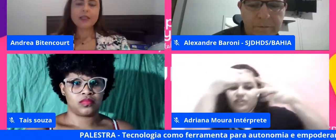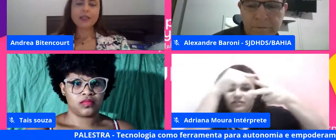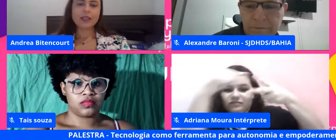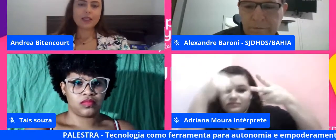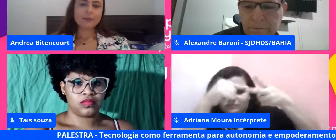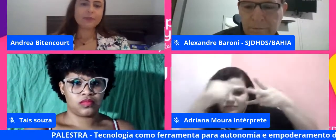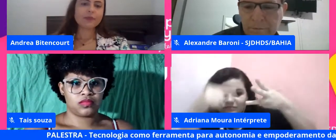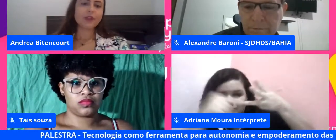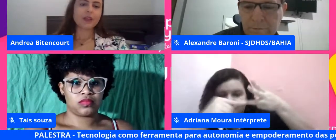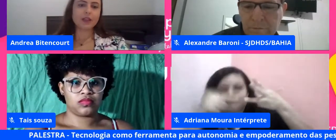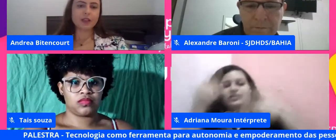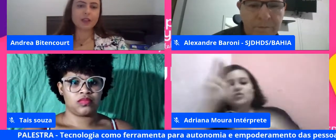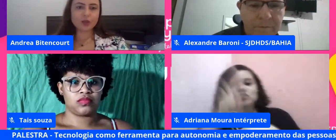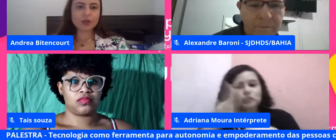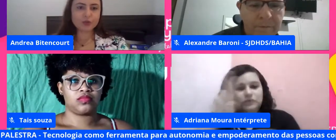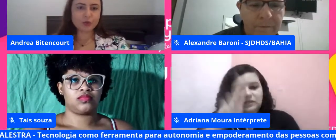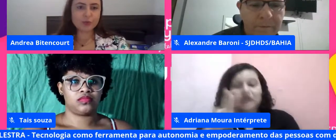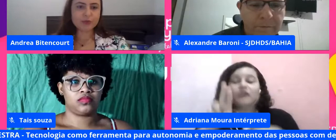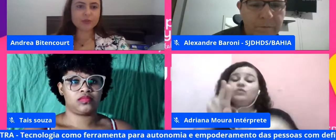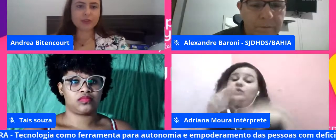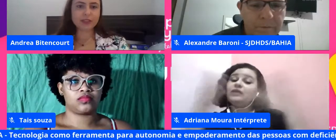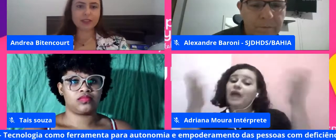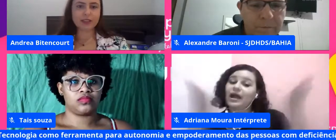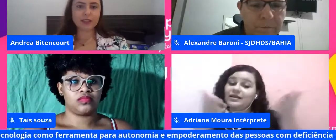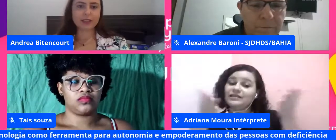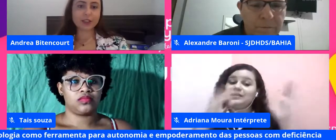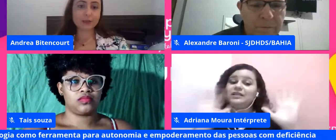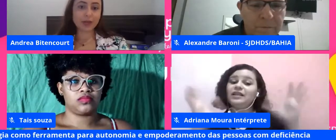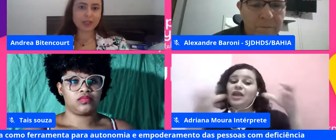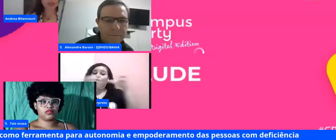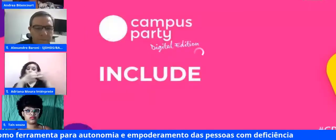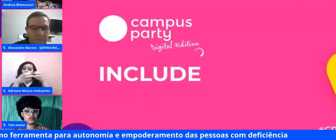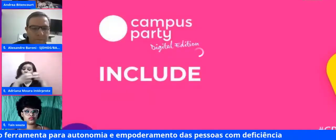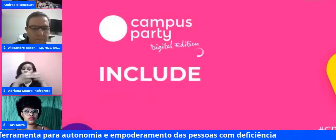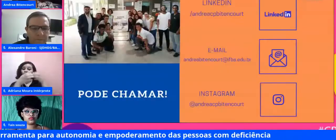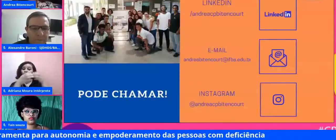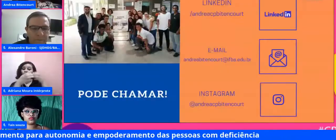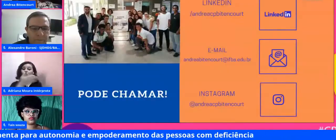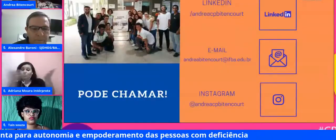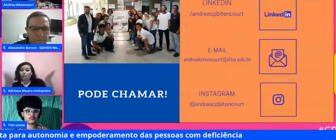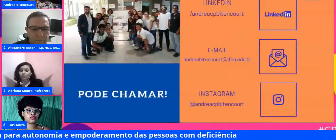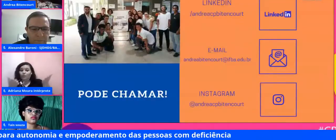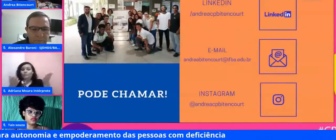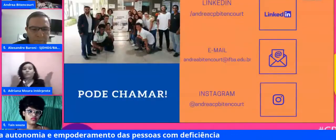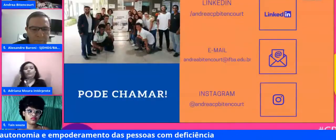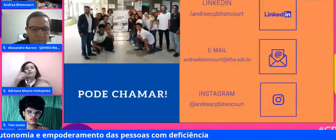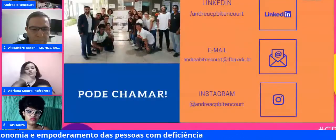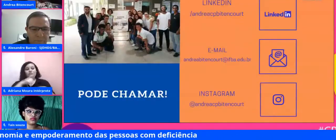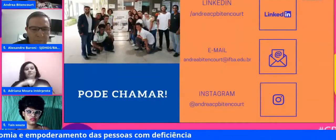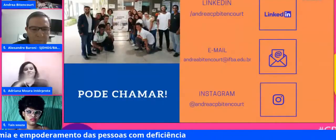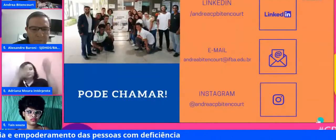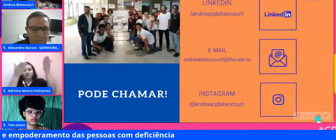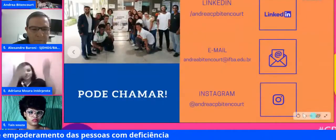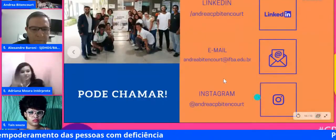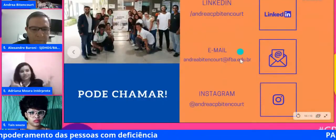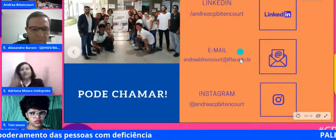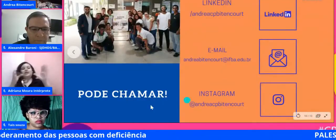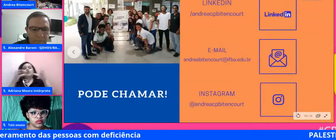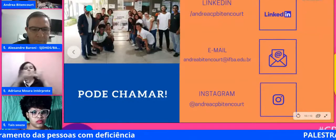desenvolvidas. E aqui é o nosso grupo, então aqui está grande parte desse grupo de pesquisa